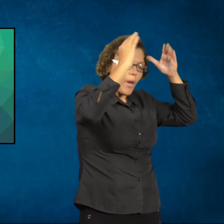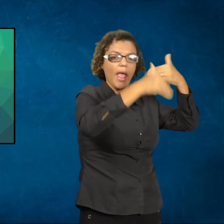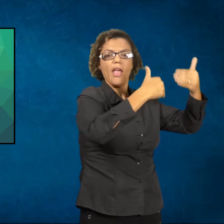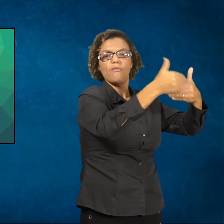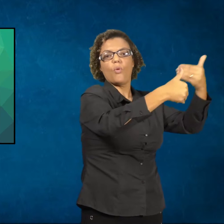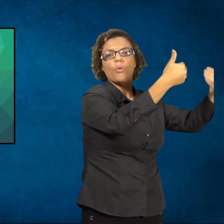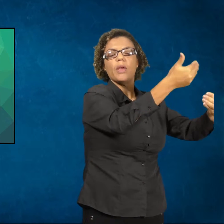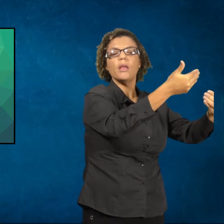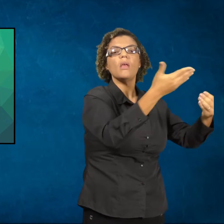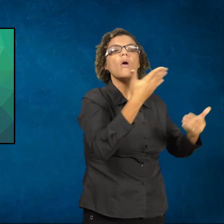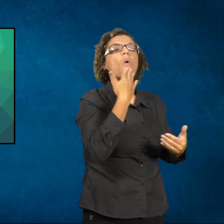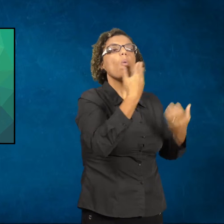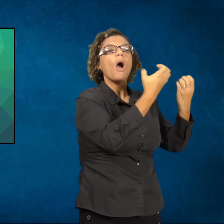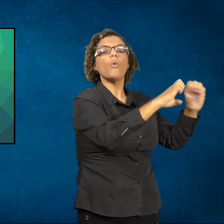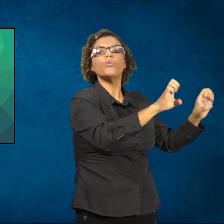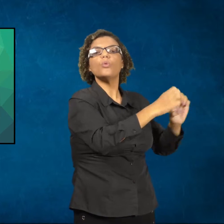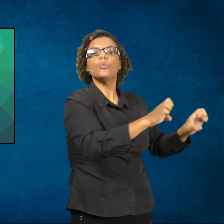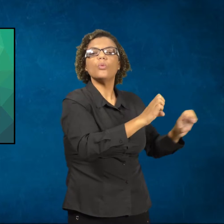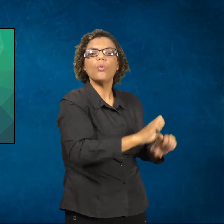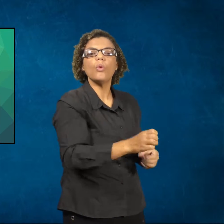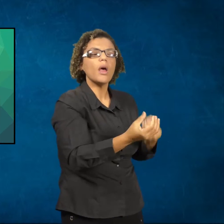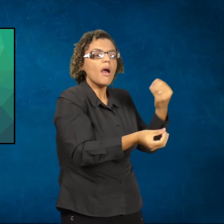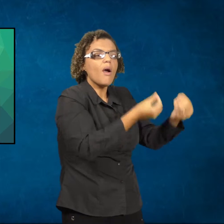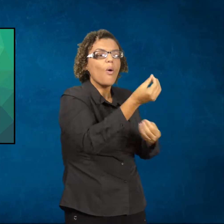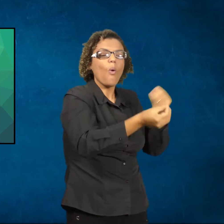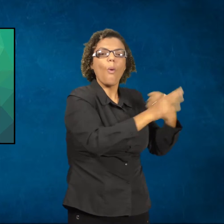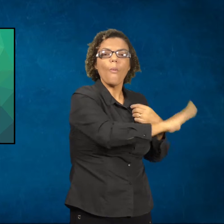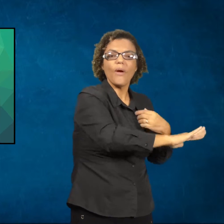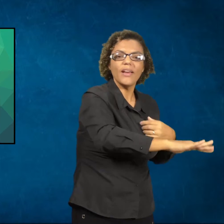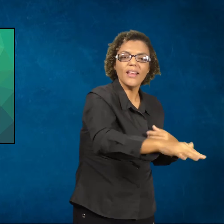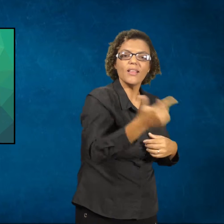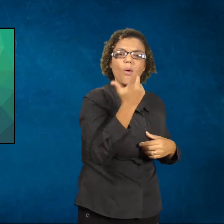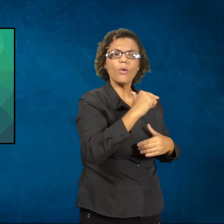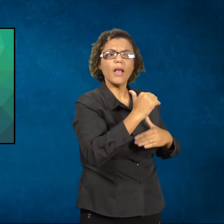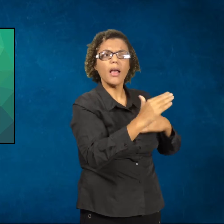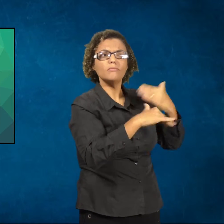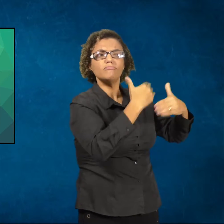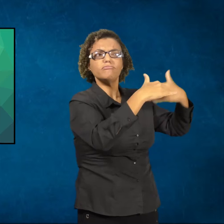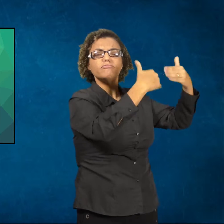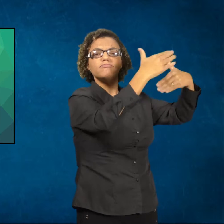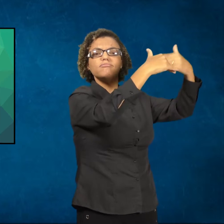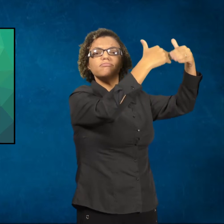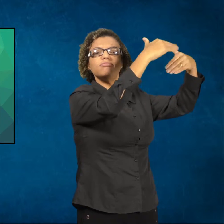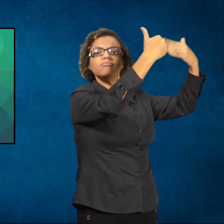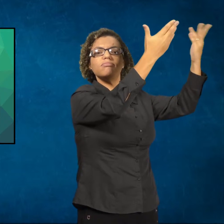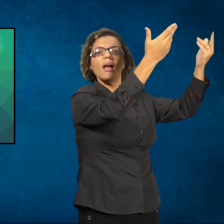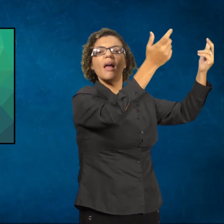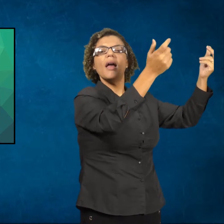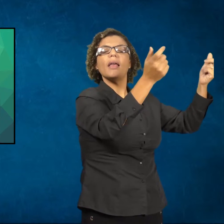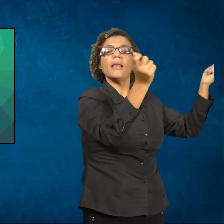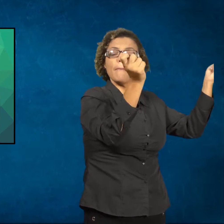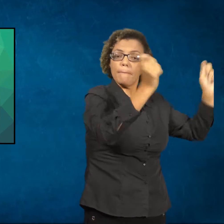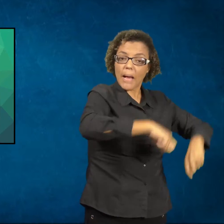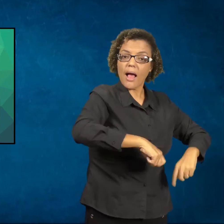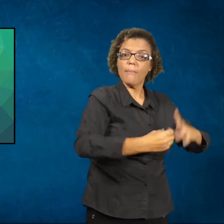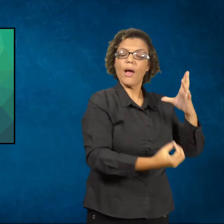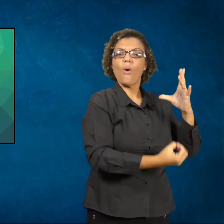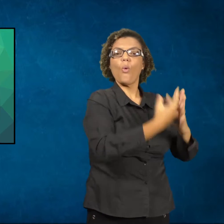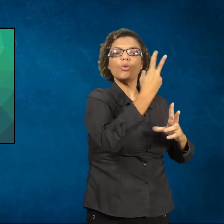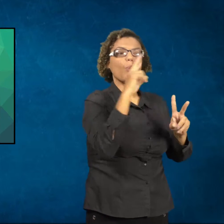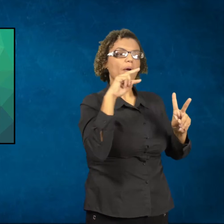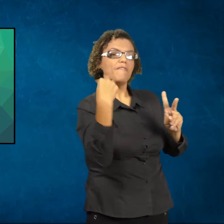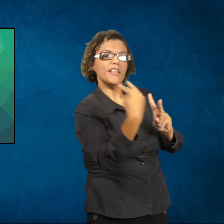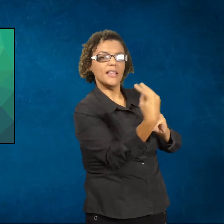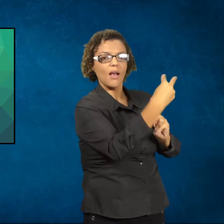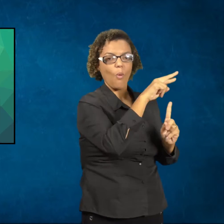são as evoluções que as crianças vão tendo ao longo da vida que permitem a ela construir uma determinada visão sobre